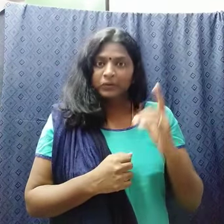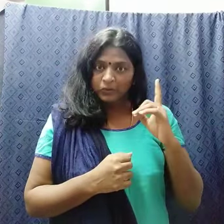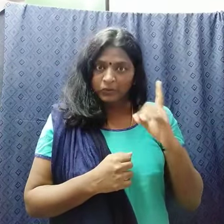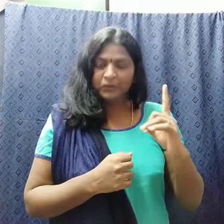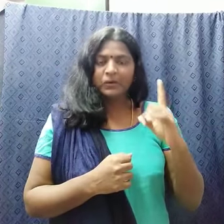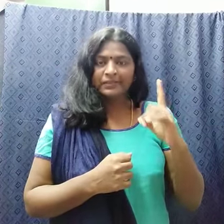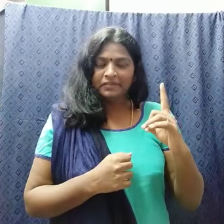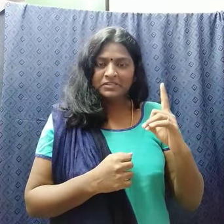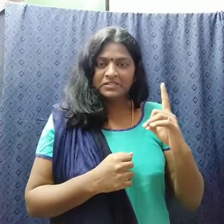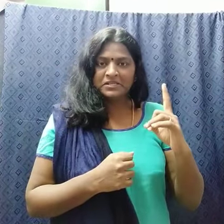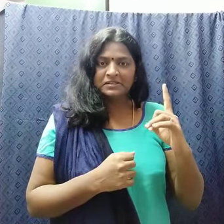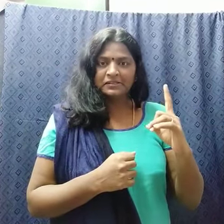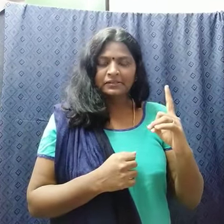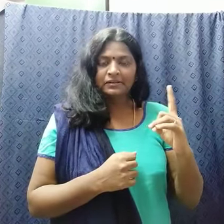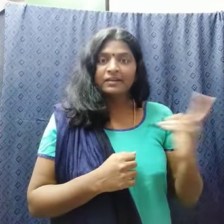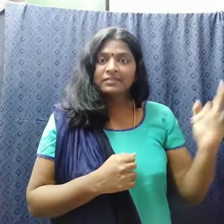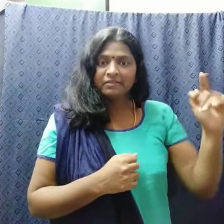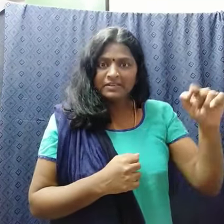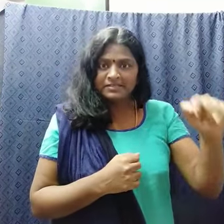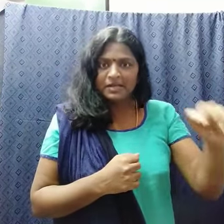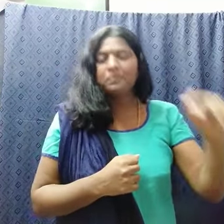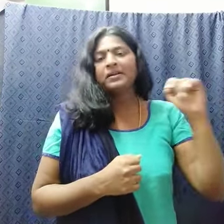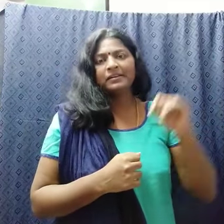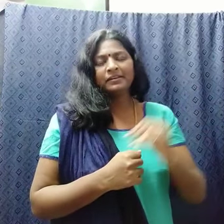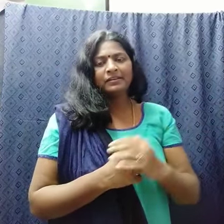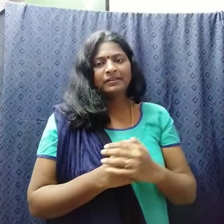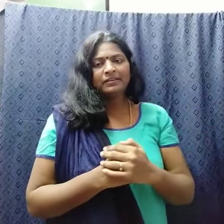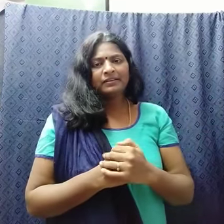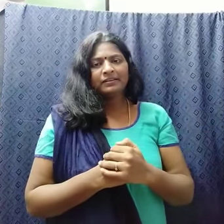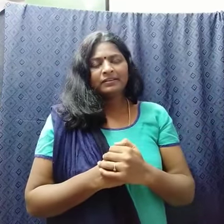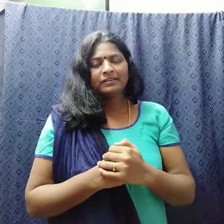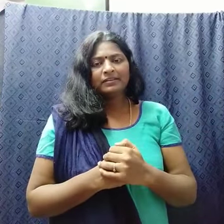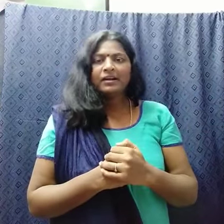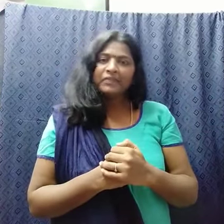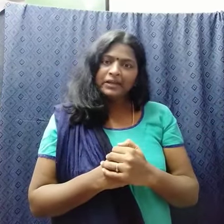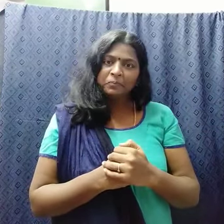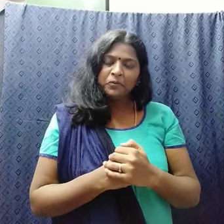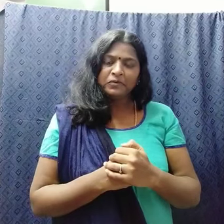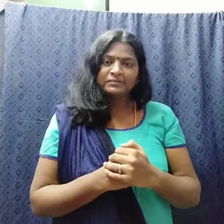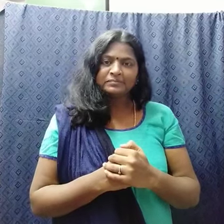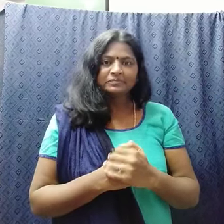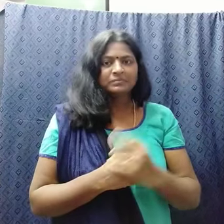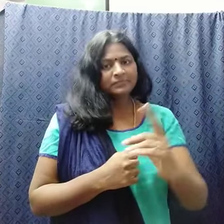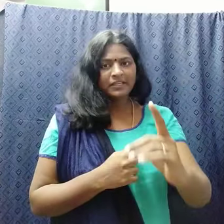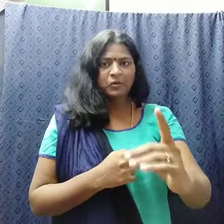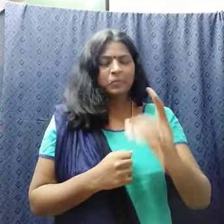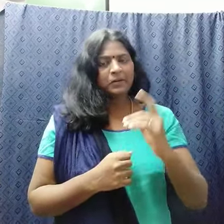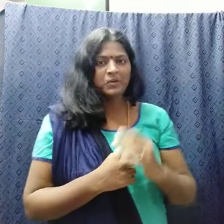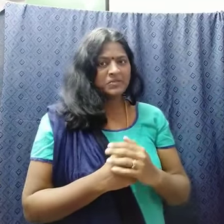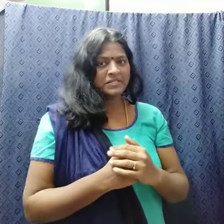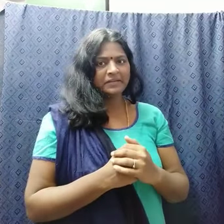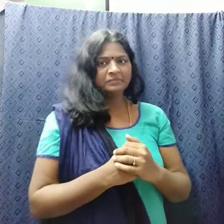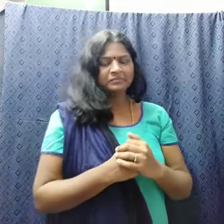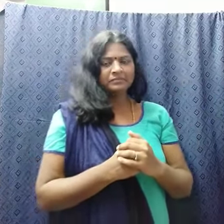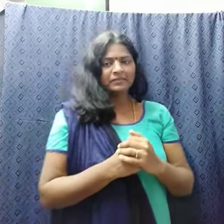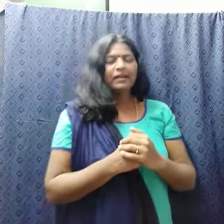ஒரு குழந்தைய வச்சுக்கிட்டு அடுத்த வேலை சாப்பாட்டுக்கு அவ எங்க போவா? இத ஒரு பக்கம் யோசிங்க.